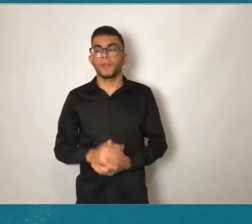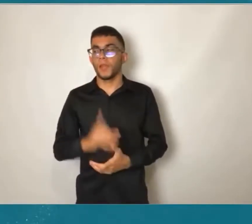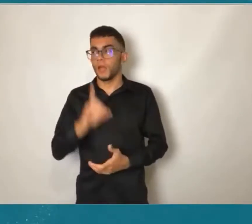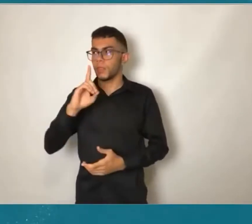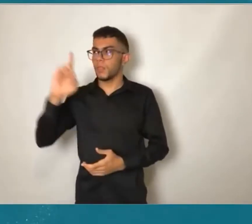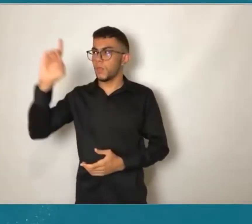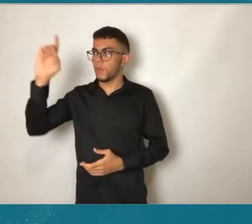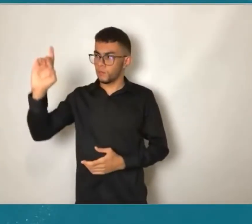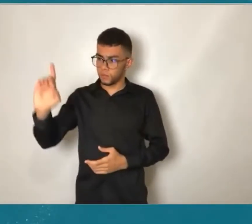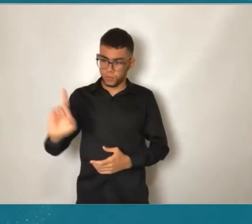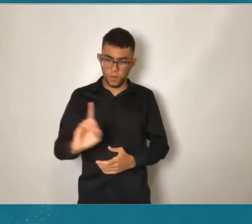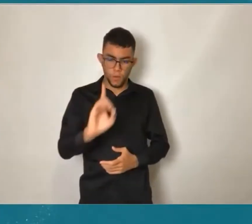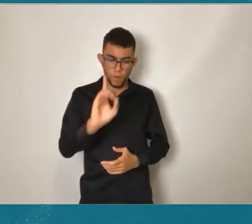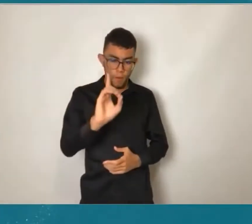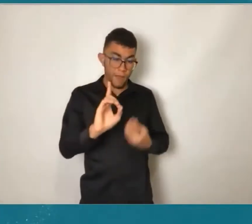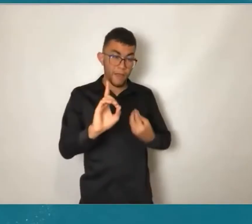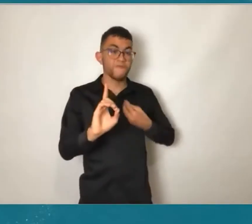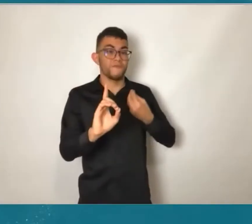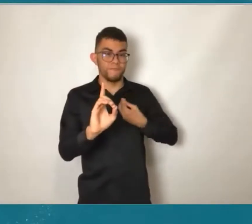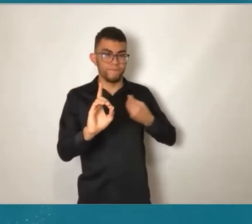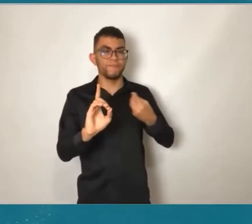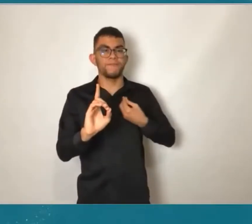Mateus 1, voltando lá para Mateus 1.